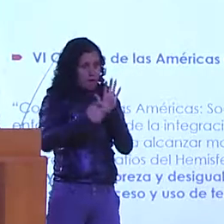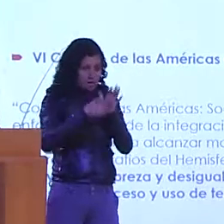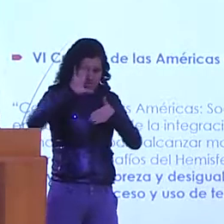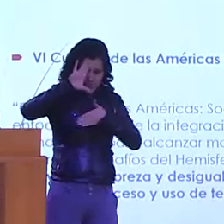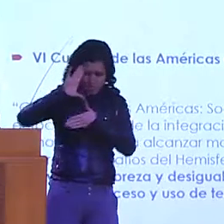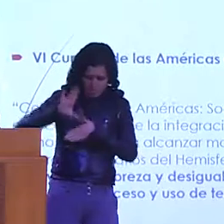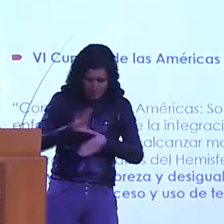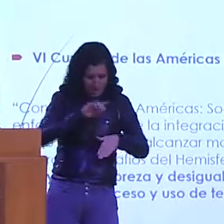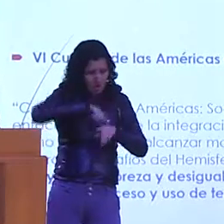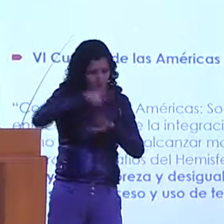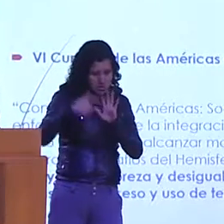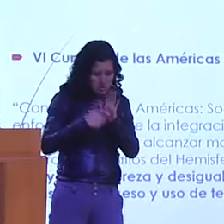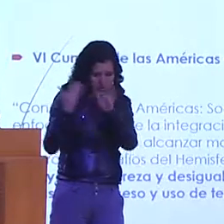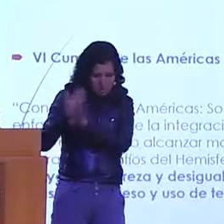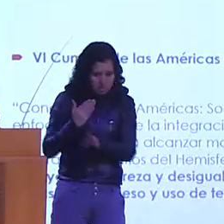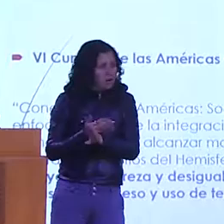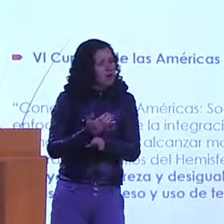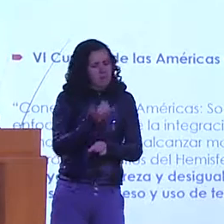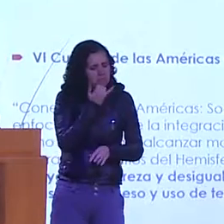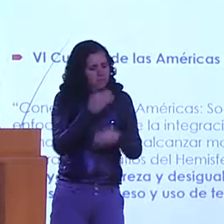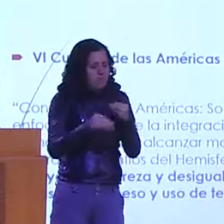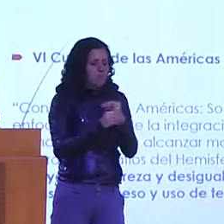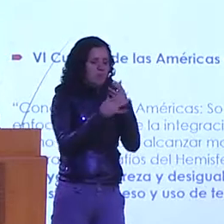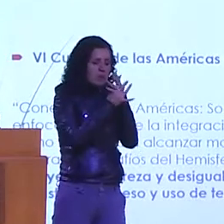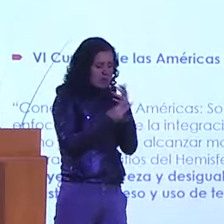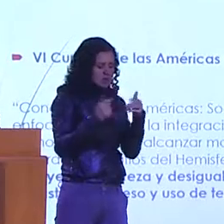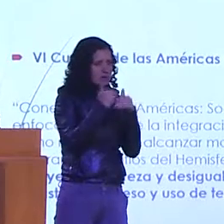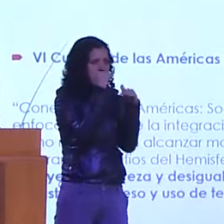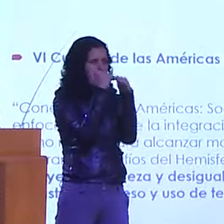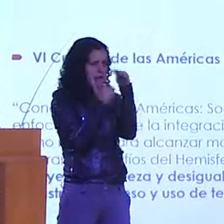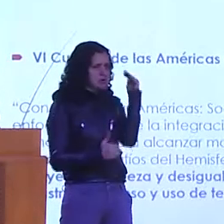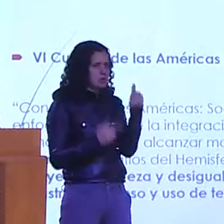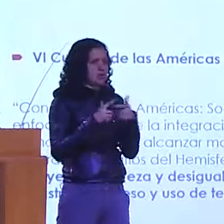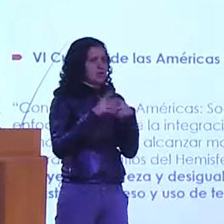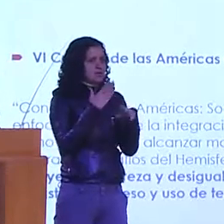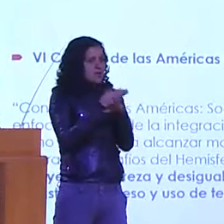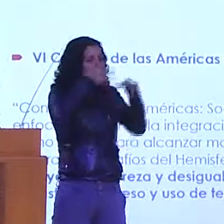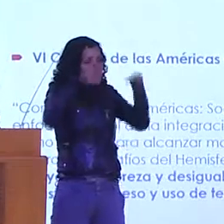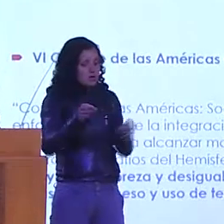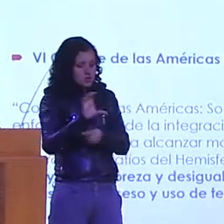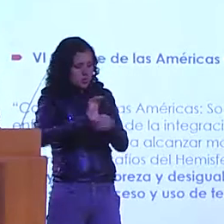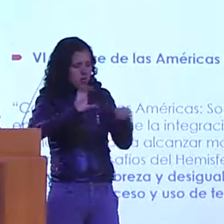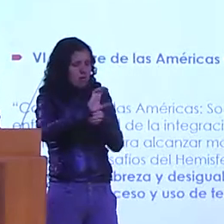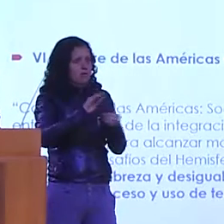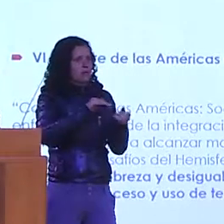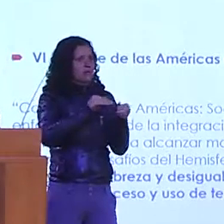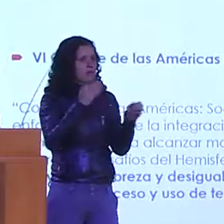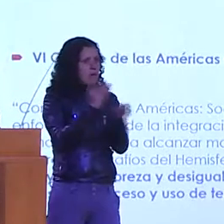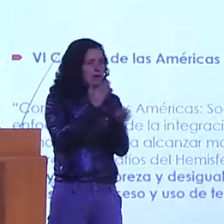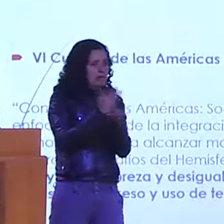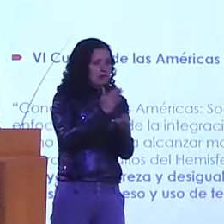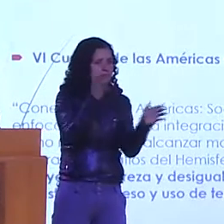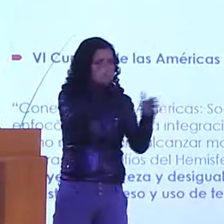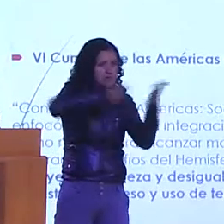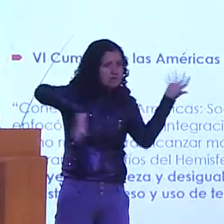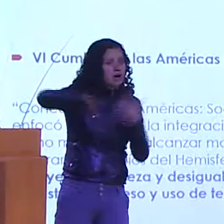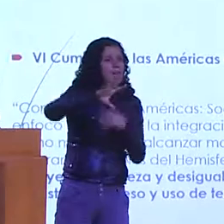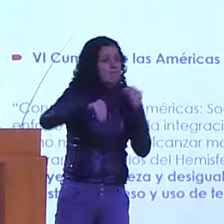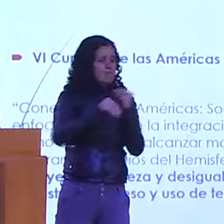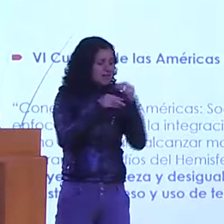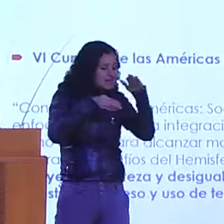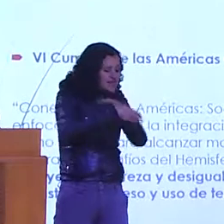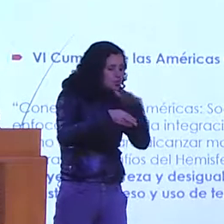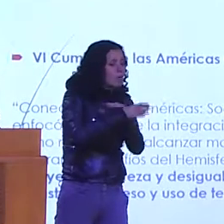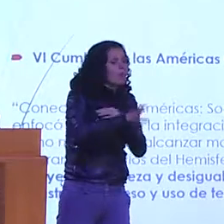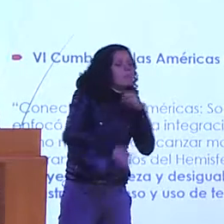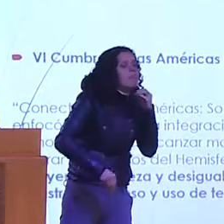claves, porque se incluye la pobreza, las desigualdades, la seguridad ciudadana, los desastres, el acceso y el uso de tecnologías.